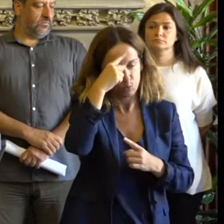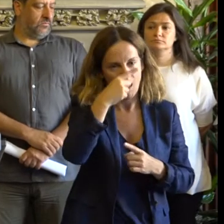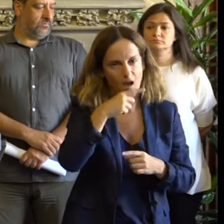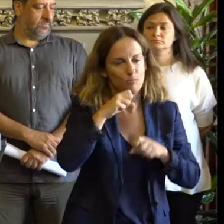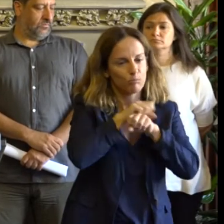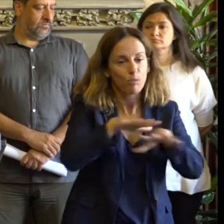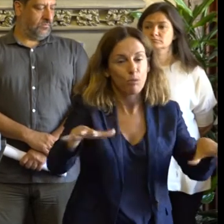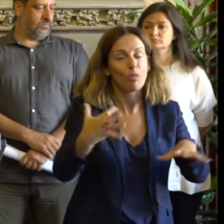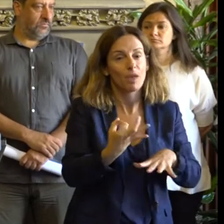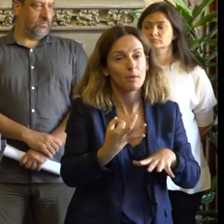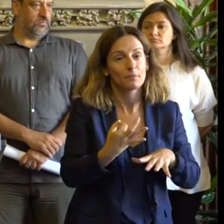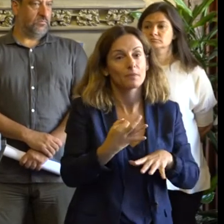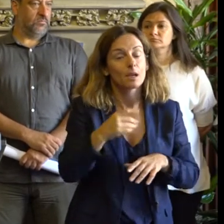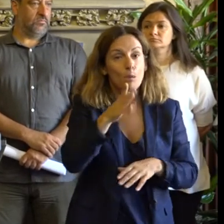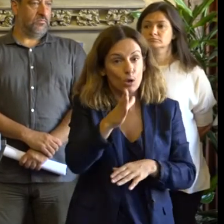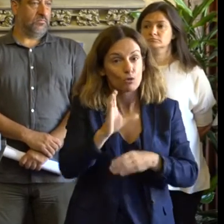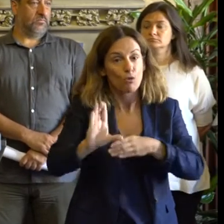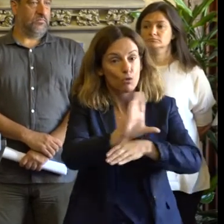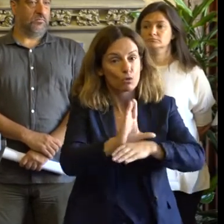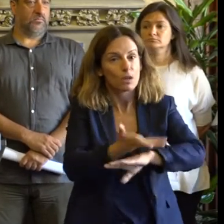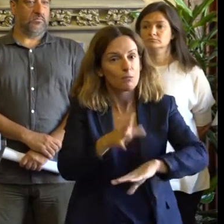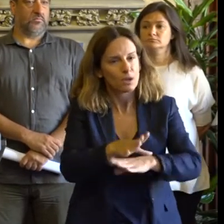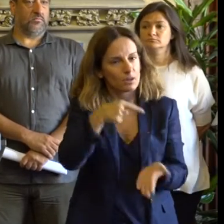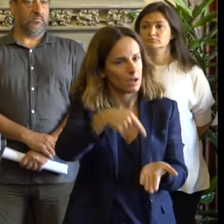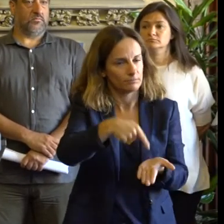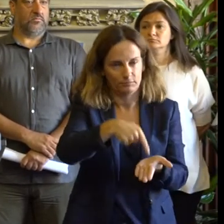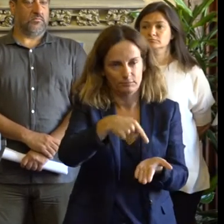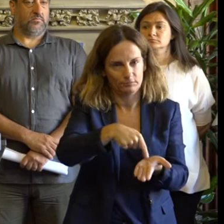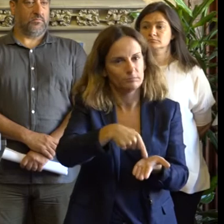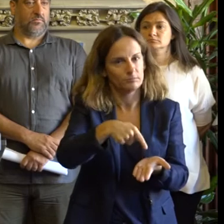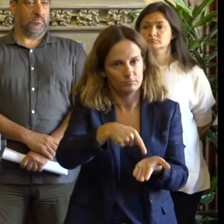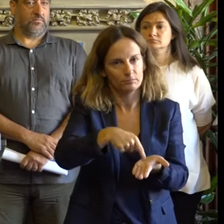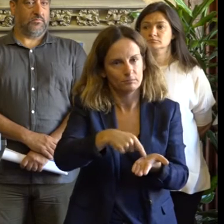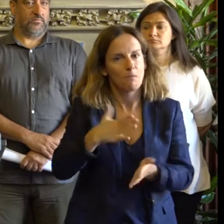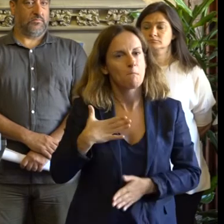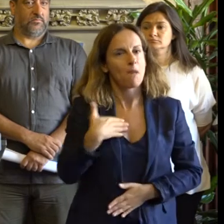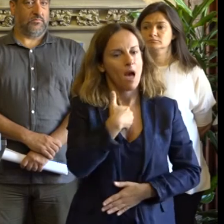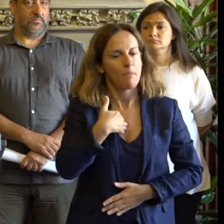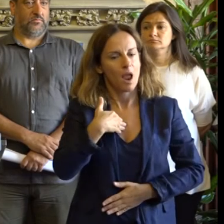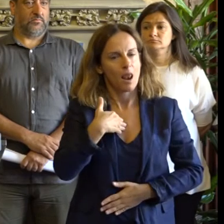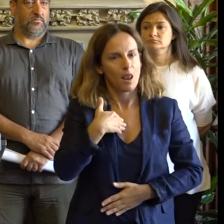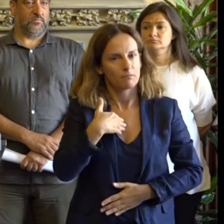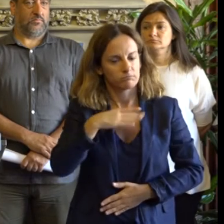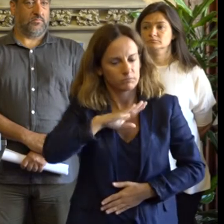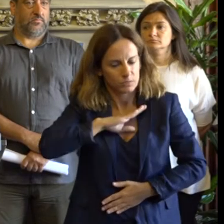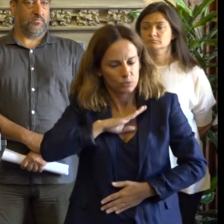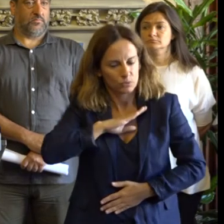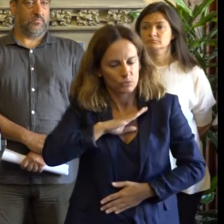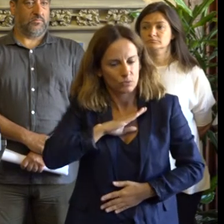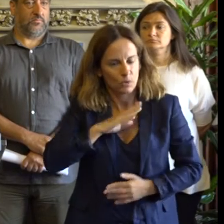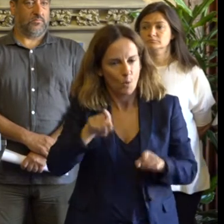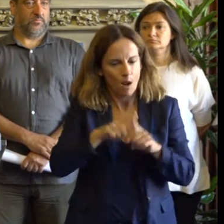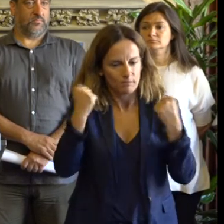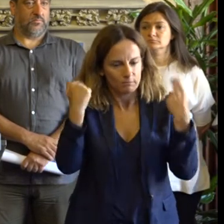sigui profà, el Consell de Mallorca reclama i ha de reclamar el lloc que li pertoca davant la ciutadania i davant la